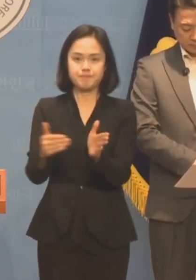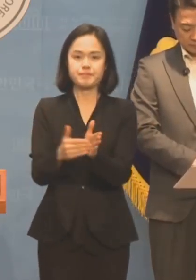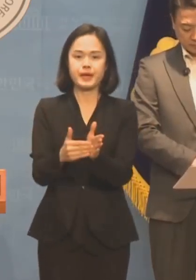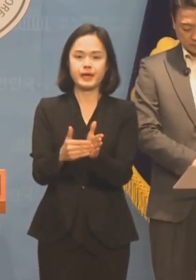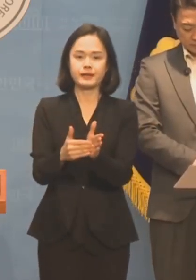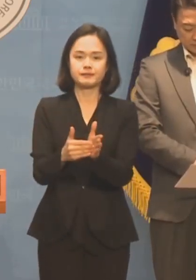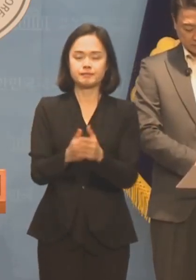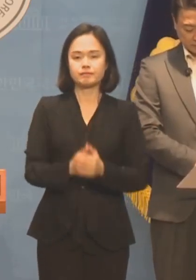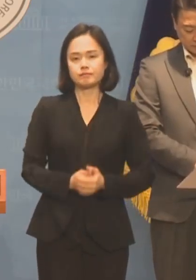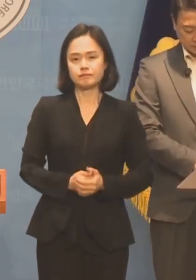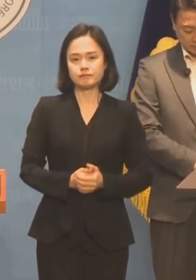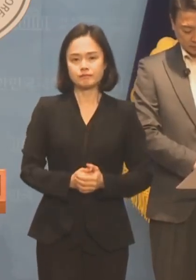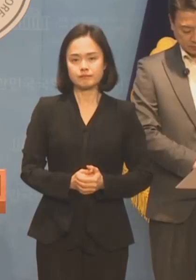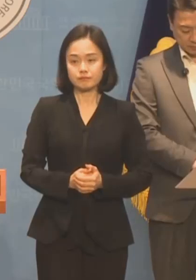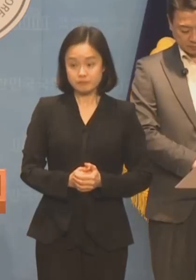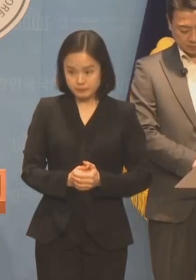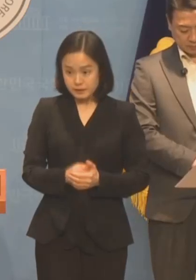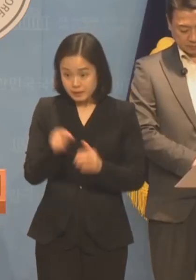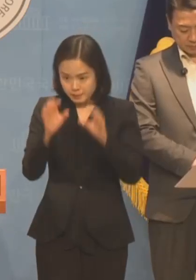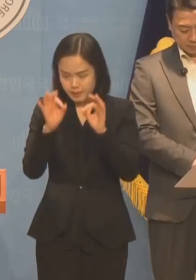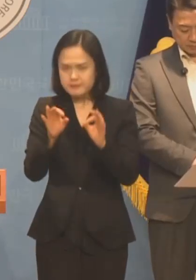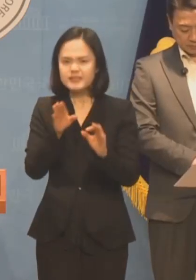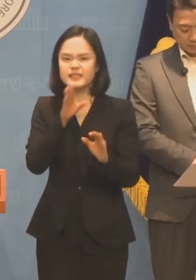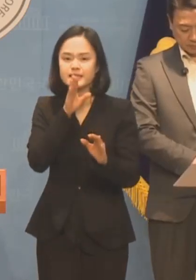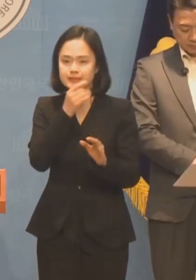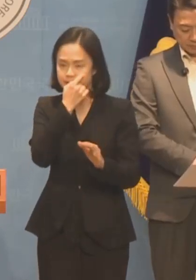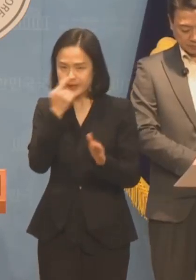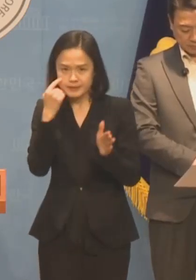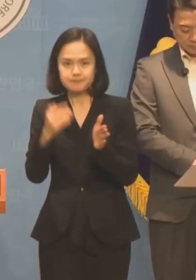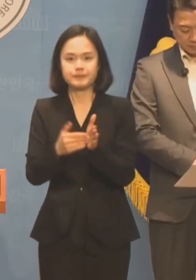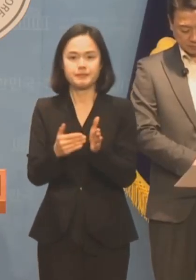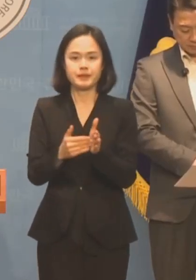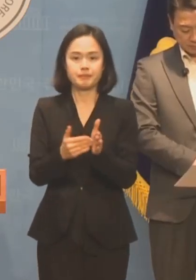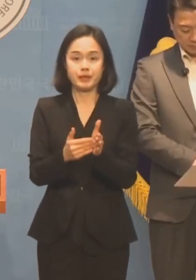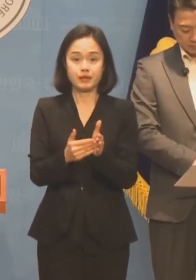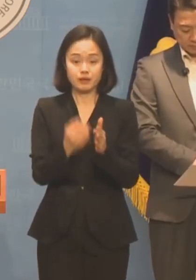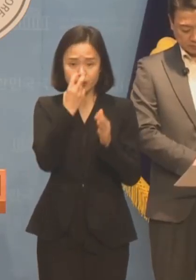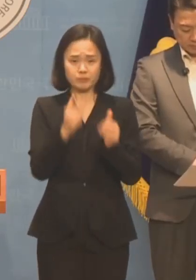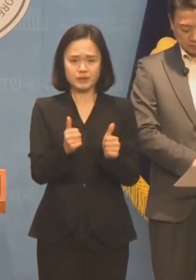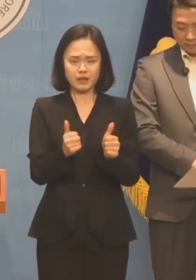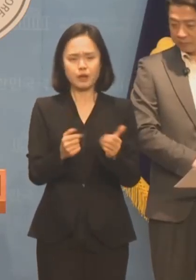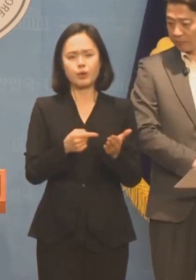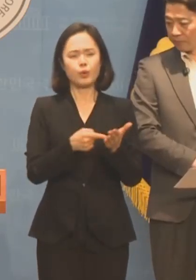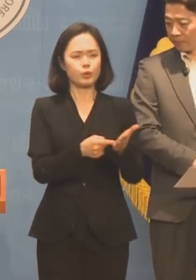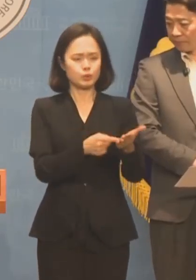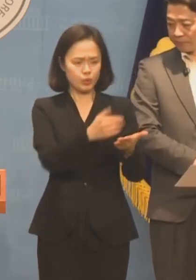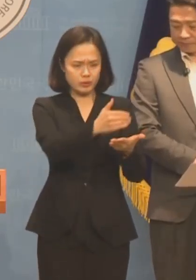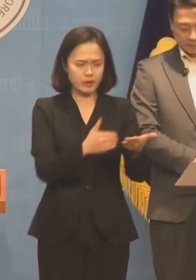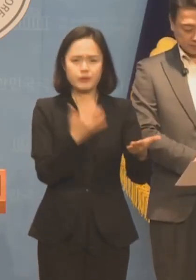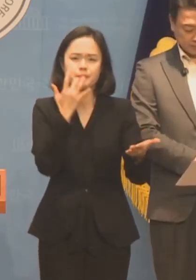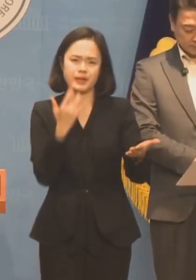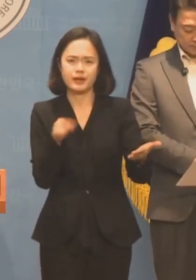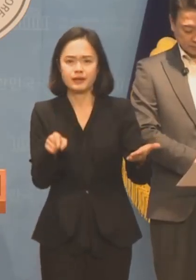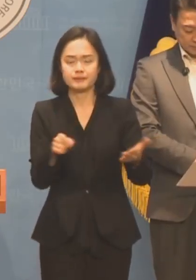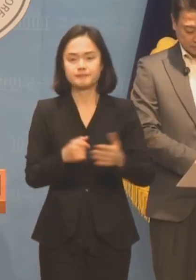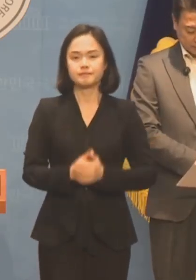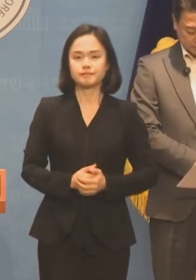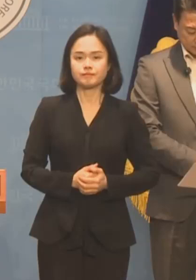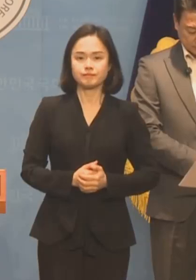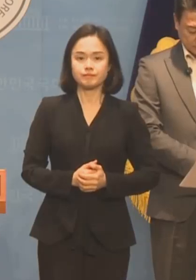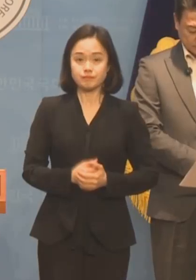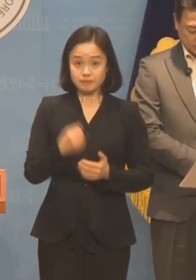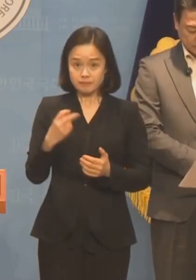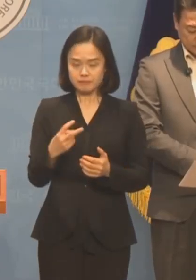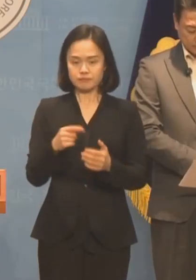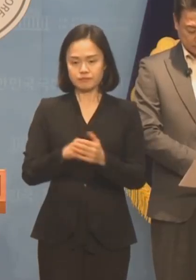사실입니다. 12.3 계엄 당일 이진우 전 사령관은 21시 48분경